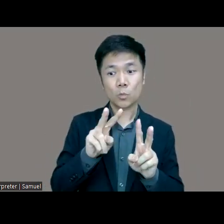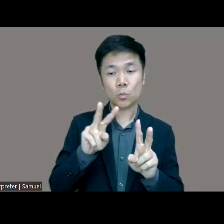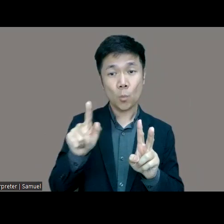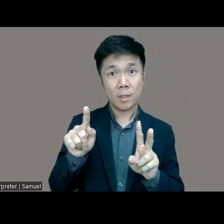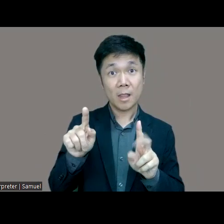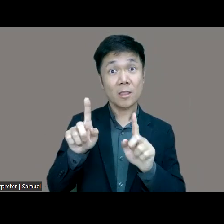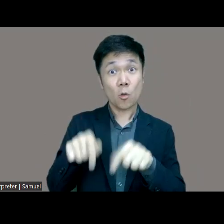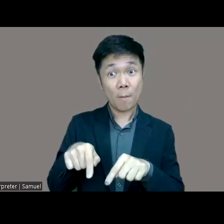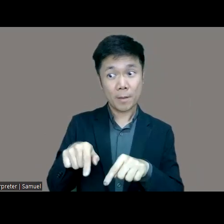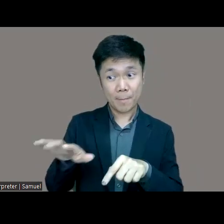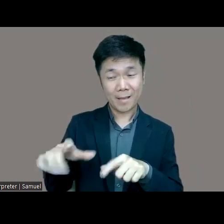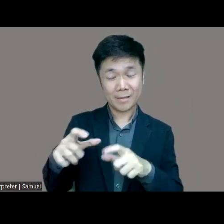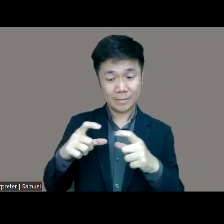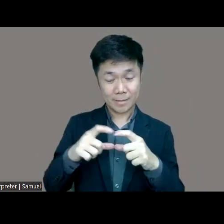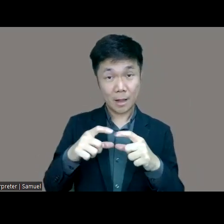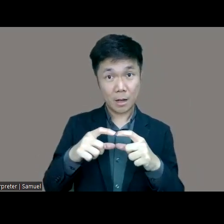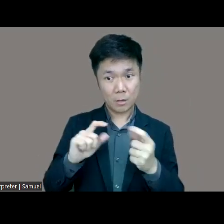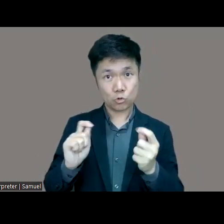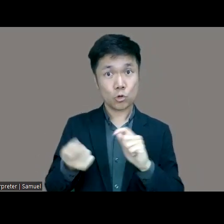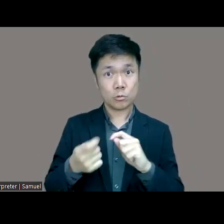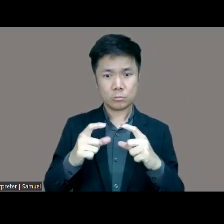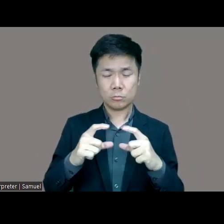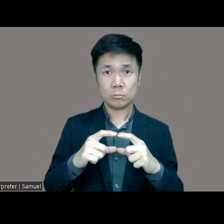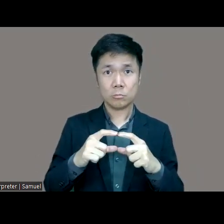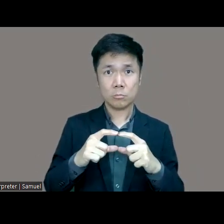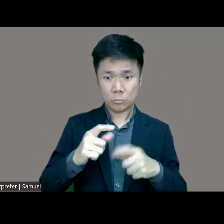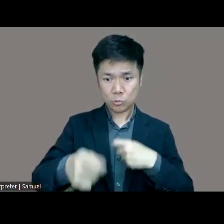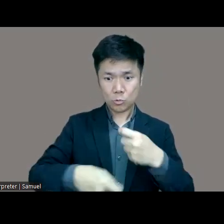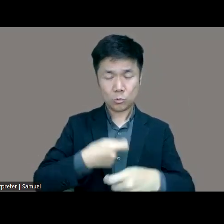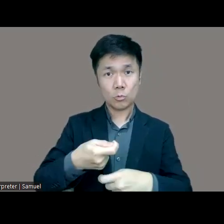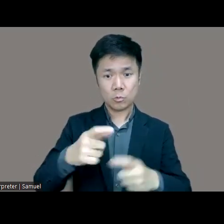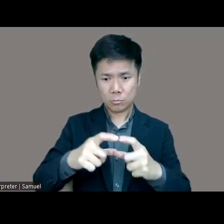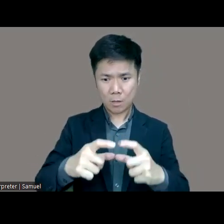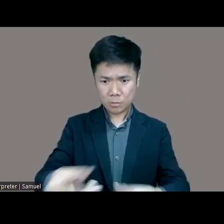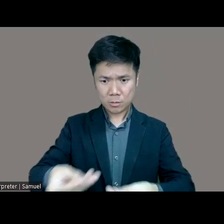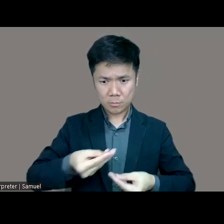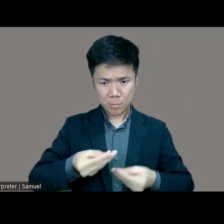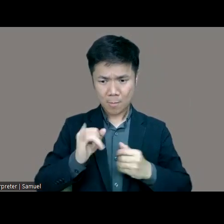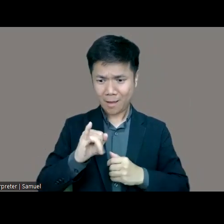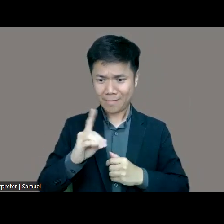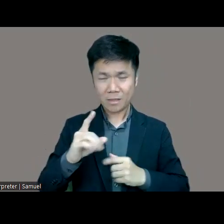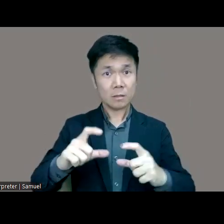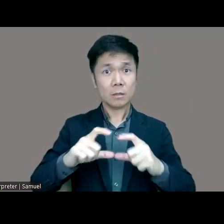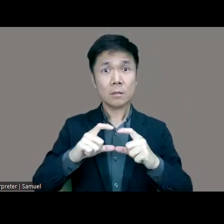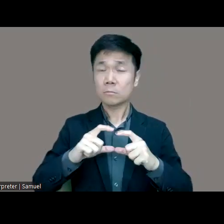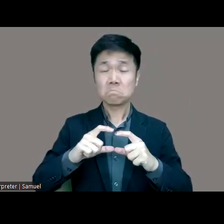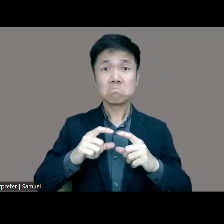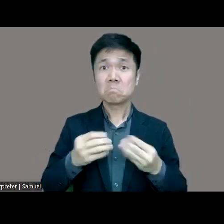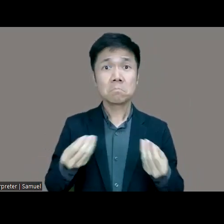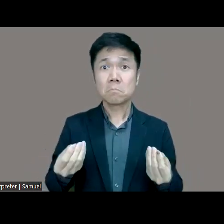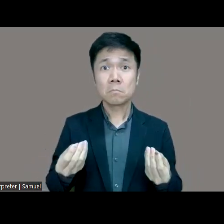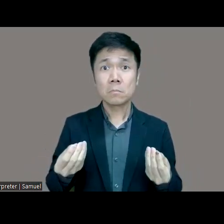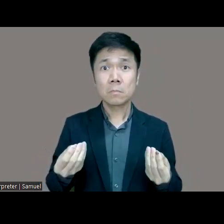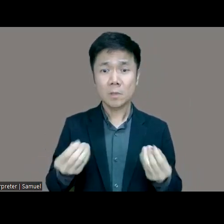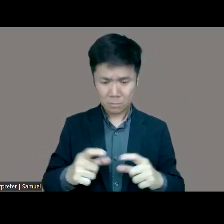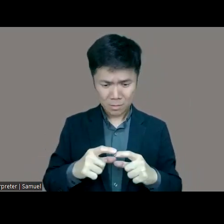mois de novembre 2021. Et jusqu'à date, je m'attends toujours